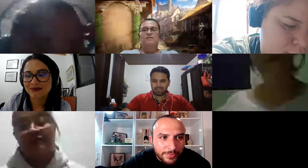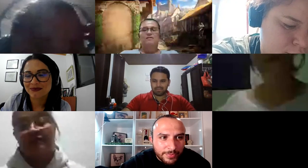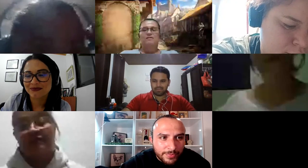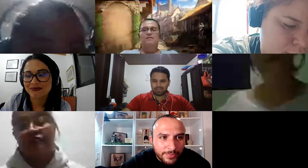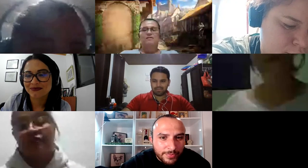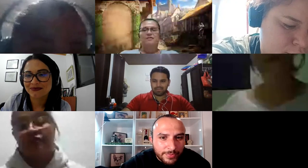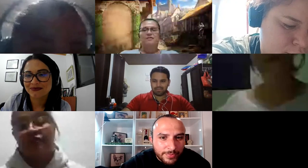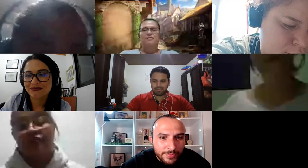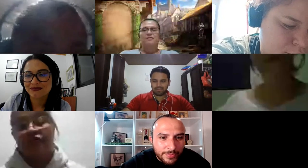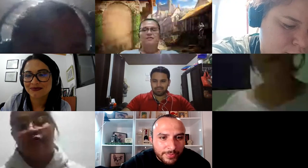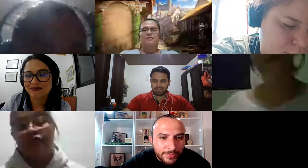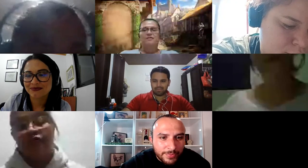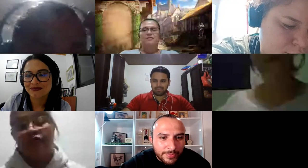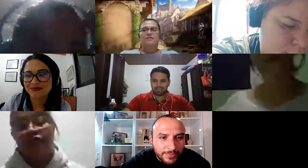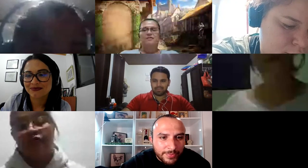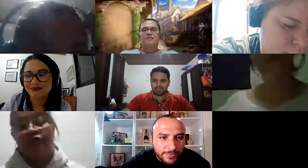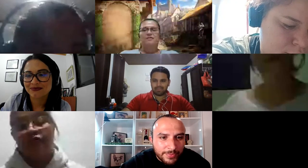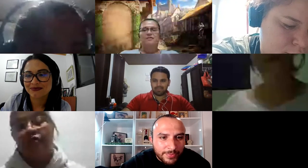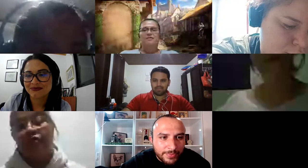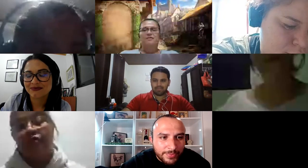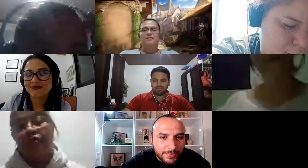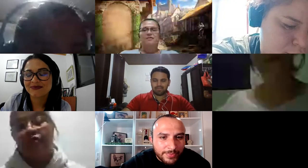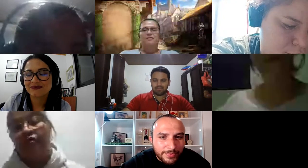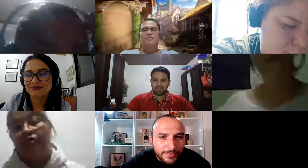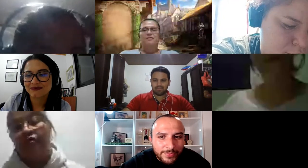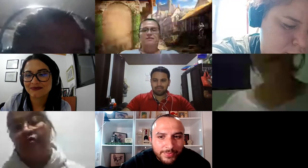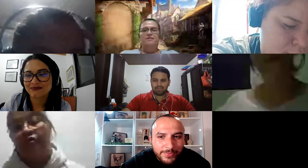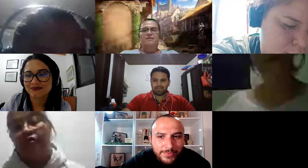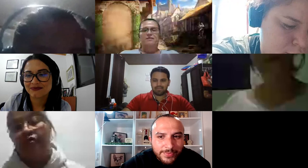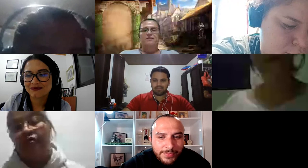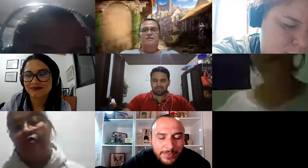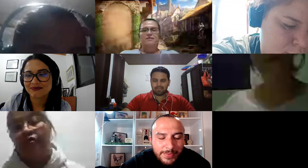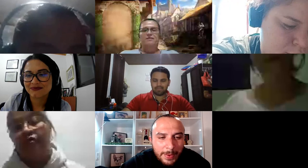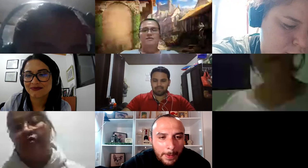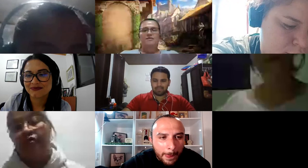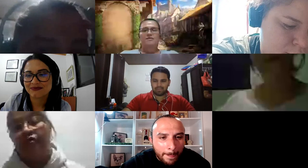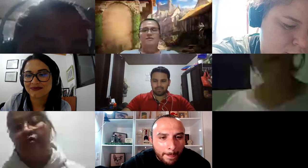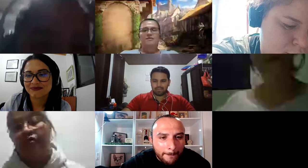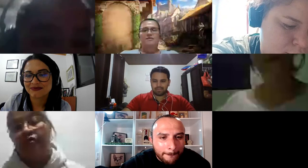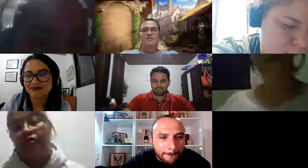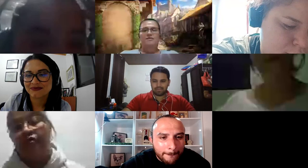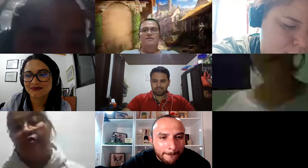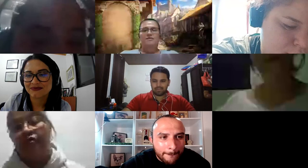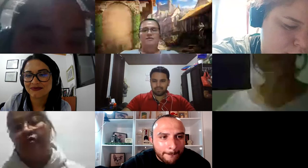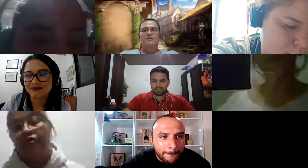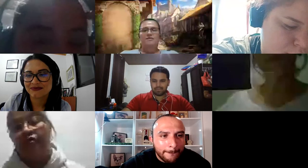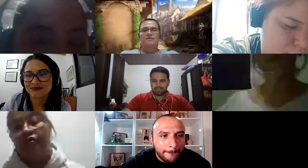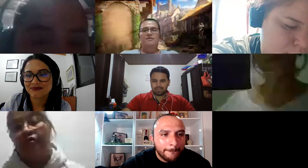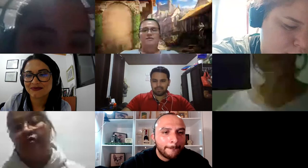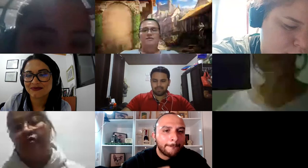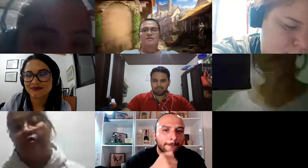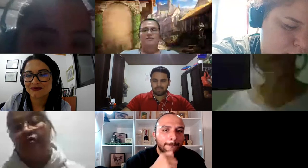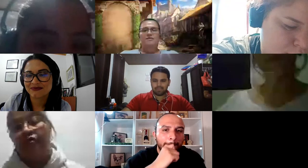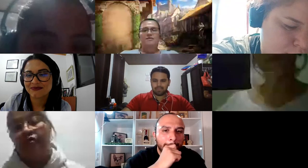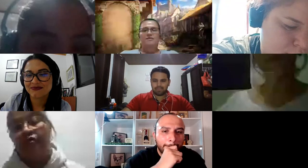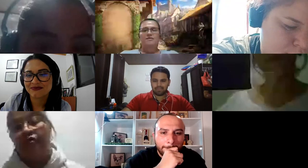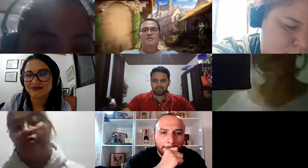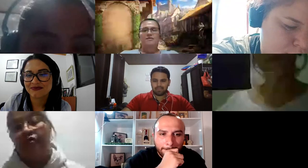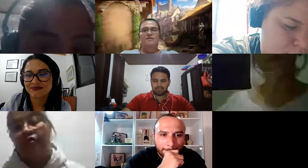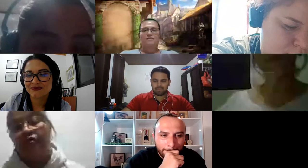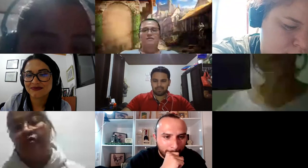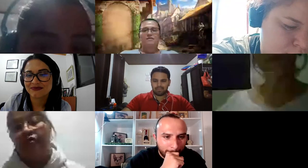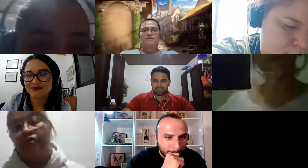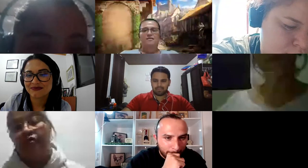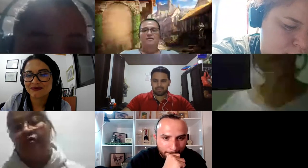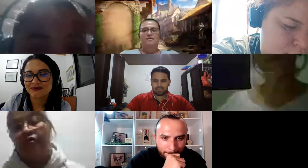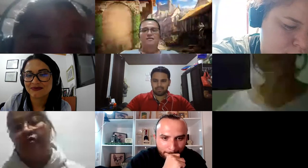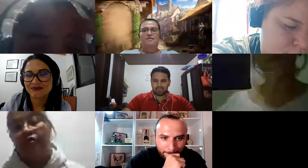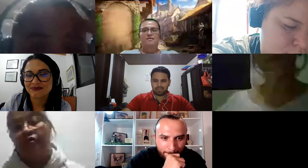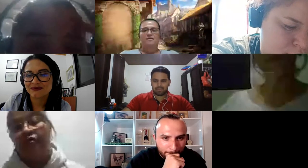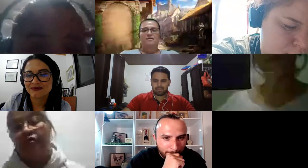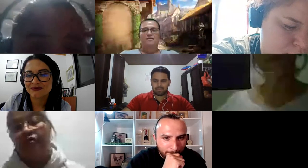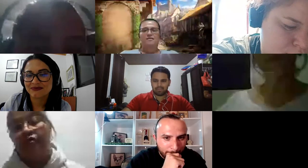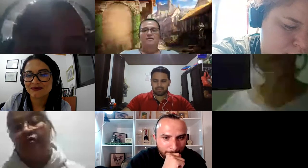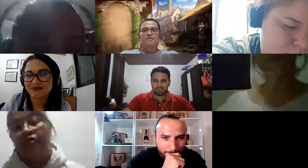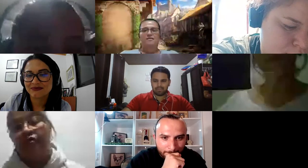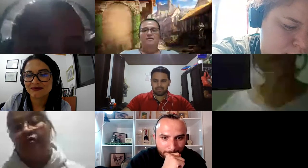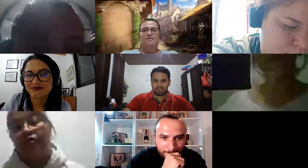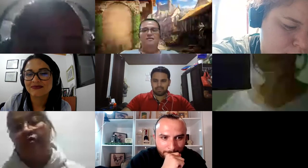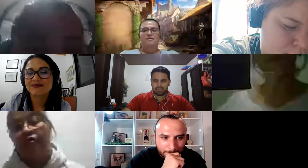hacer otros cursos o no sé, o buscar otra recomendación por parte de profe Fabián.